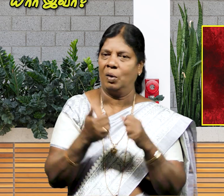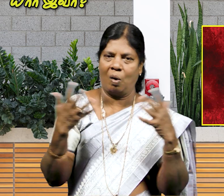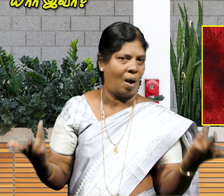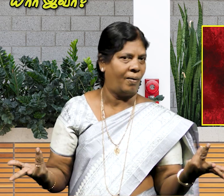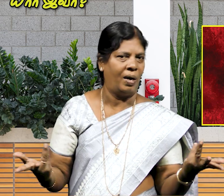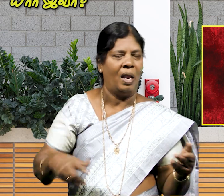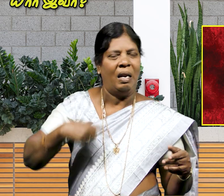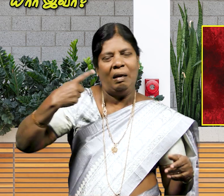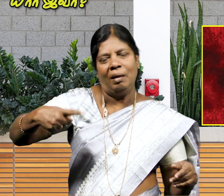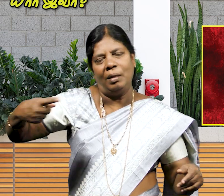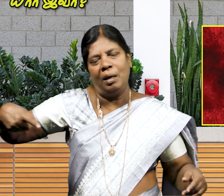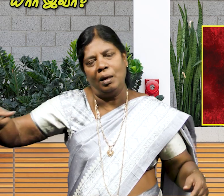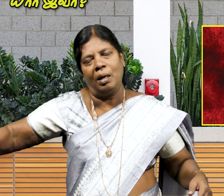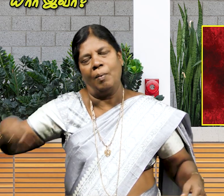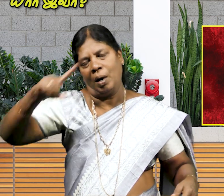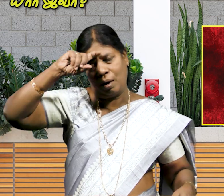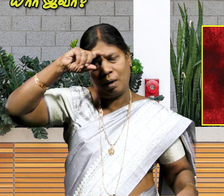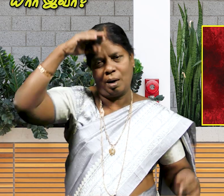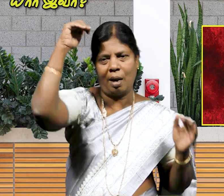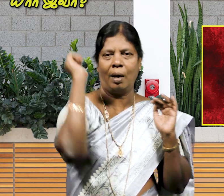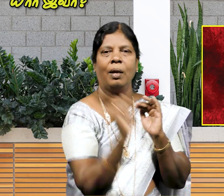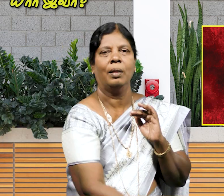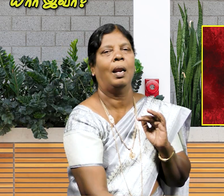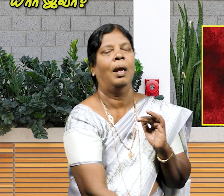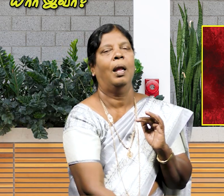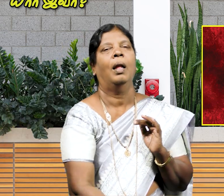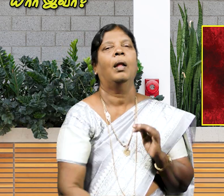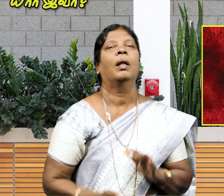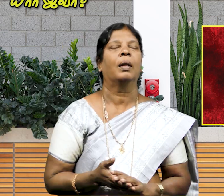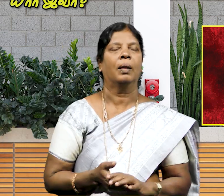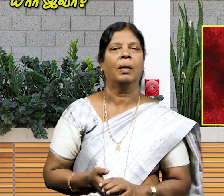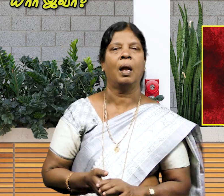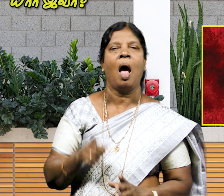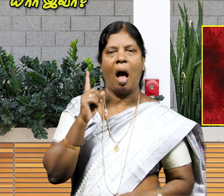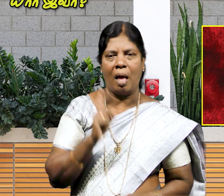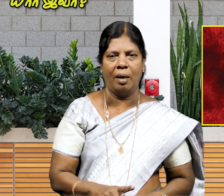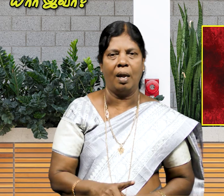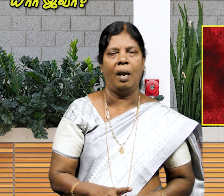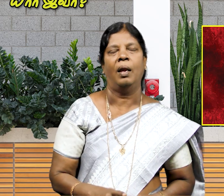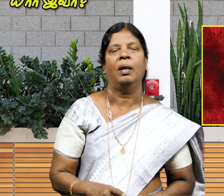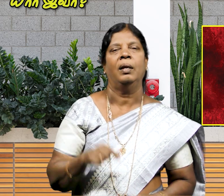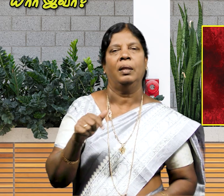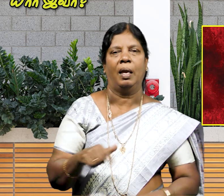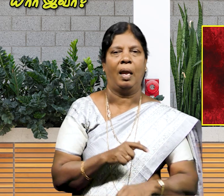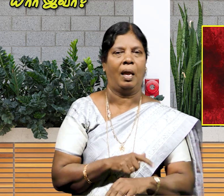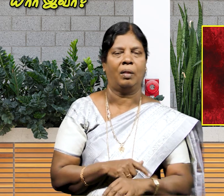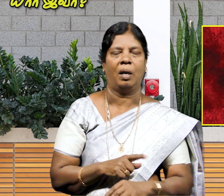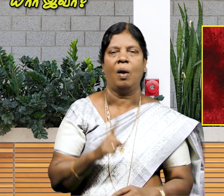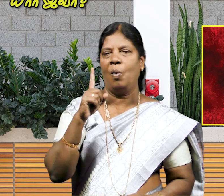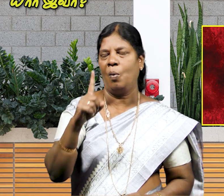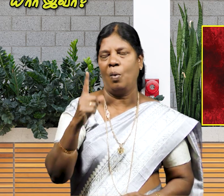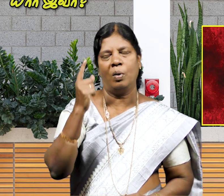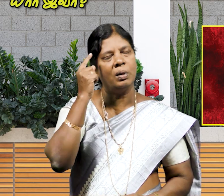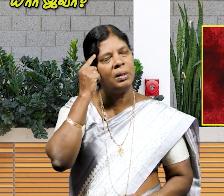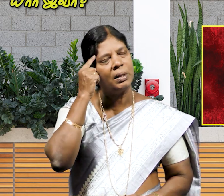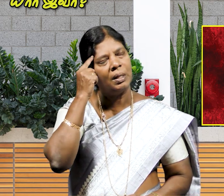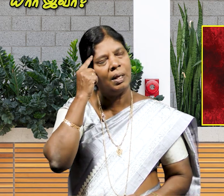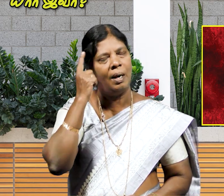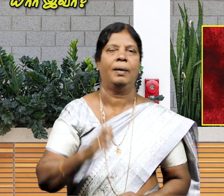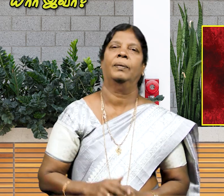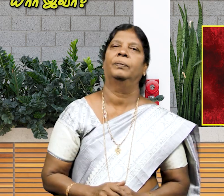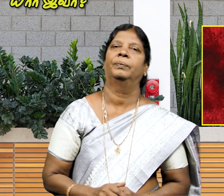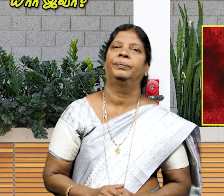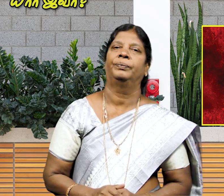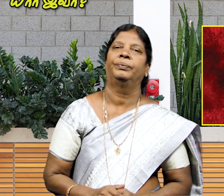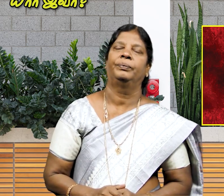ஏற்றுக்கொள்ளாமல் இருக்கிறவர்களுக்கு நித்தியமான வேதனை உள்ள நரகமும் இருக்கிறது. ஆக இந்த வேளையில நீங்கள் ஒரு கணம்